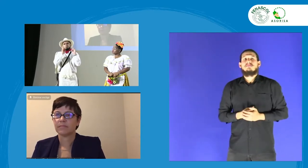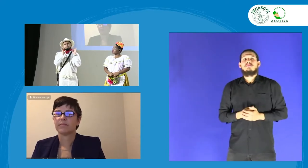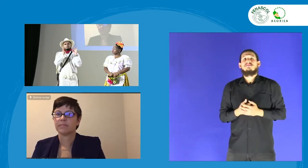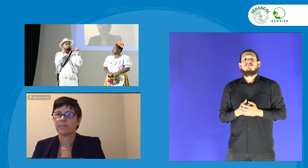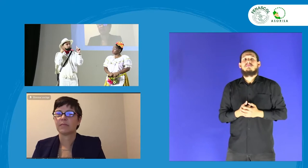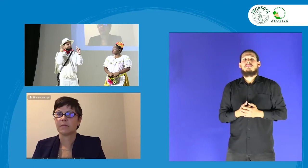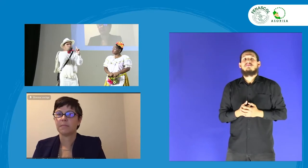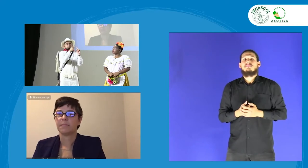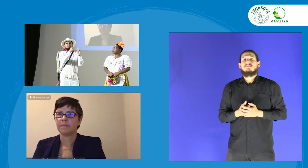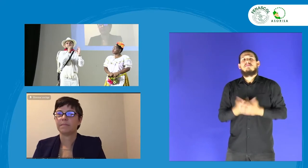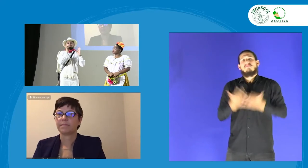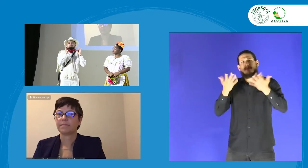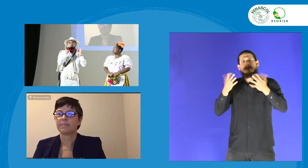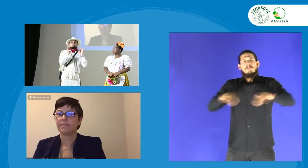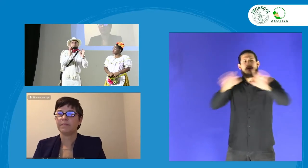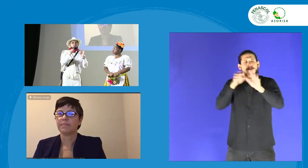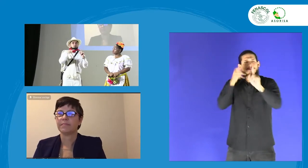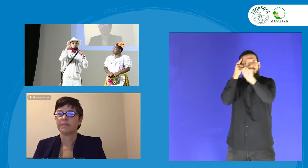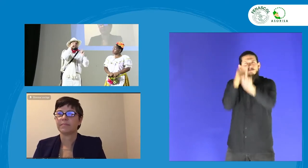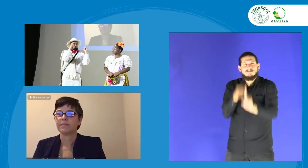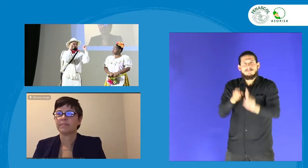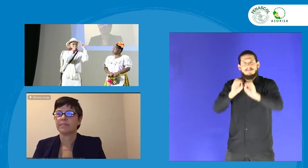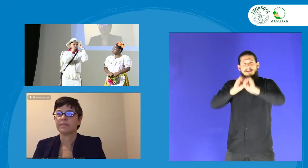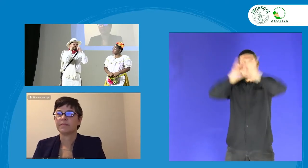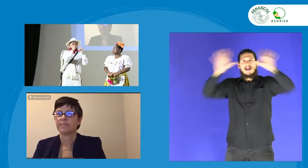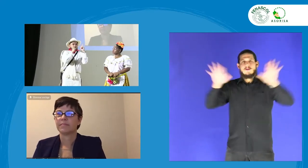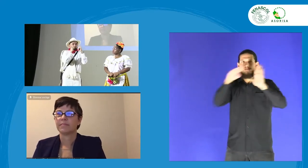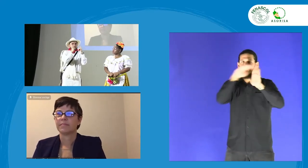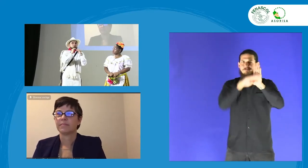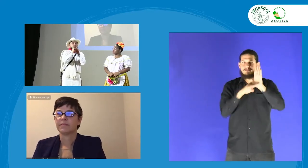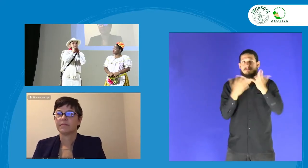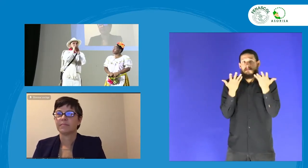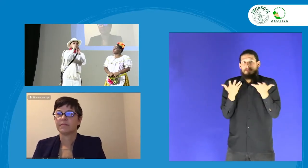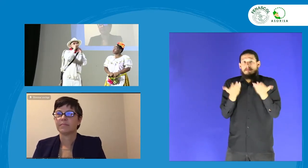y de manera presencial 5. Perfecto. Entonces,